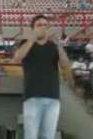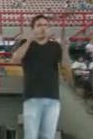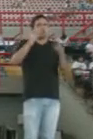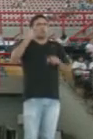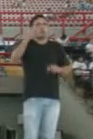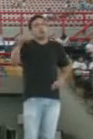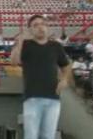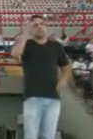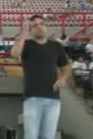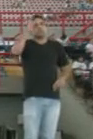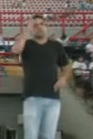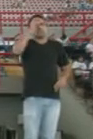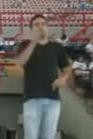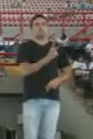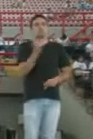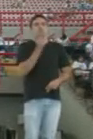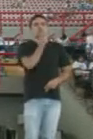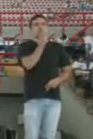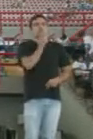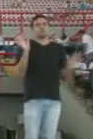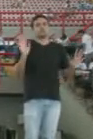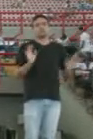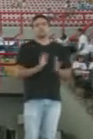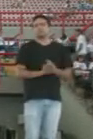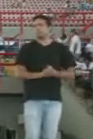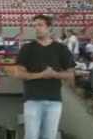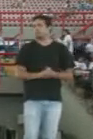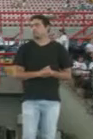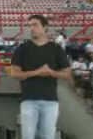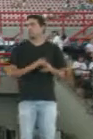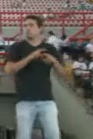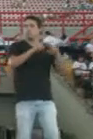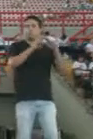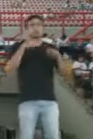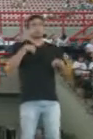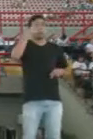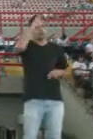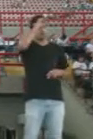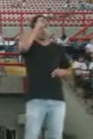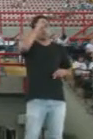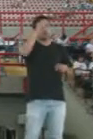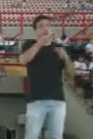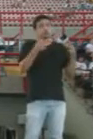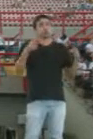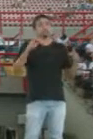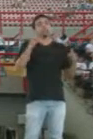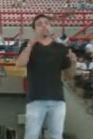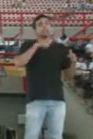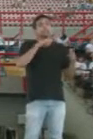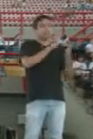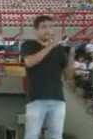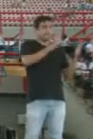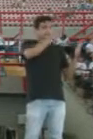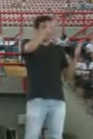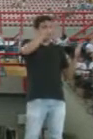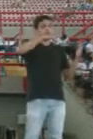é o Satanás. Nenhum dos dois. Mas eu aprendi uma coisa, não há livro